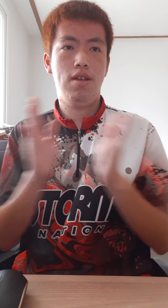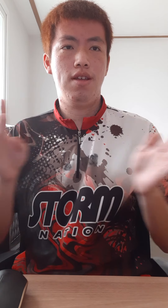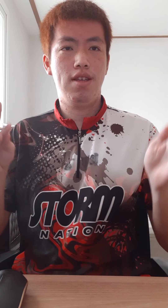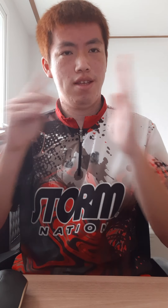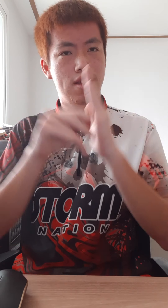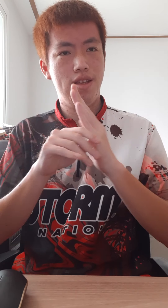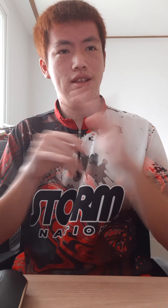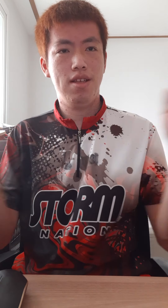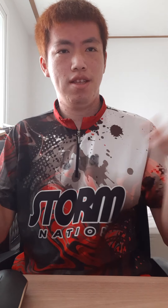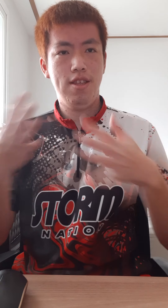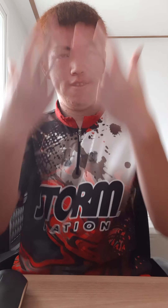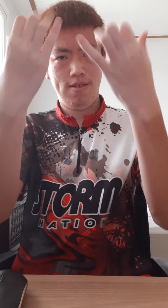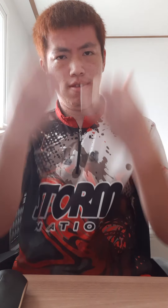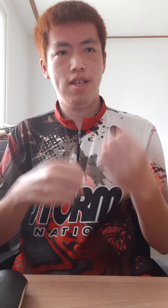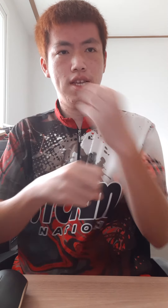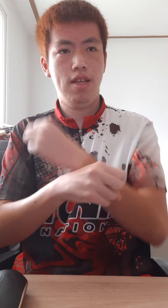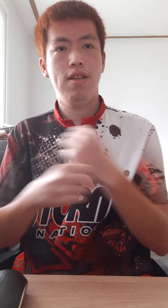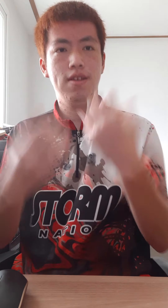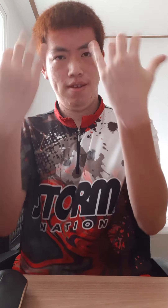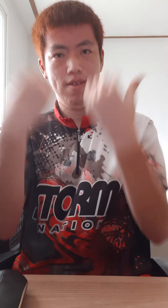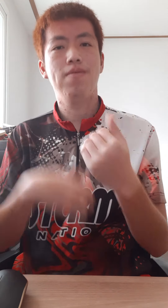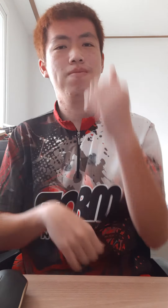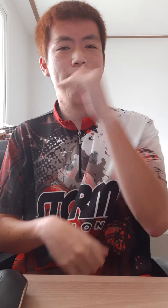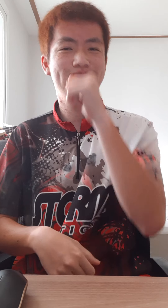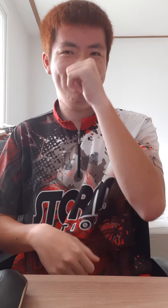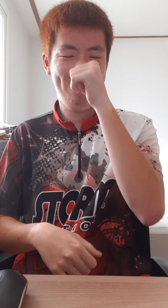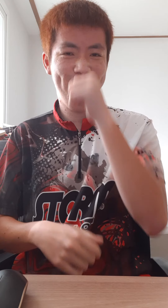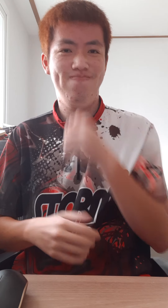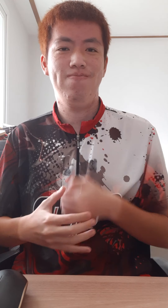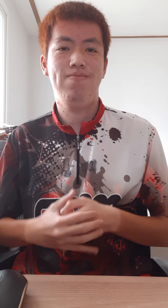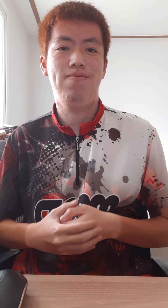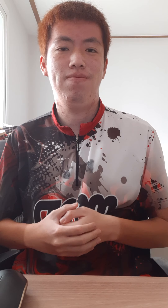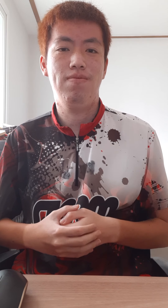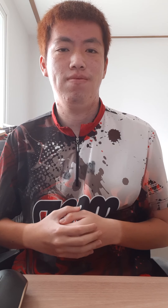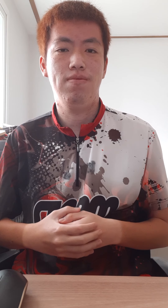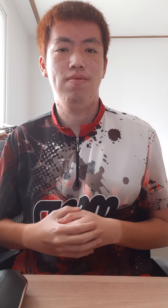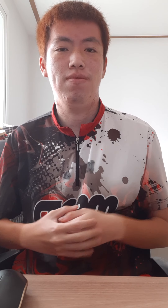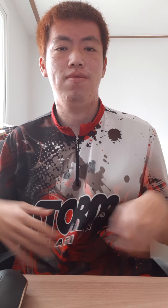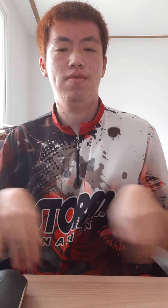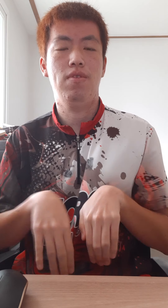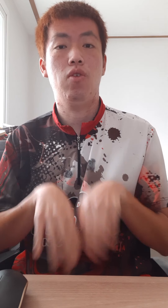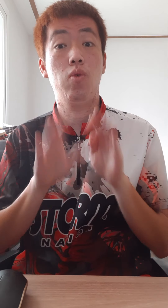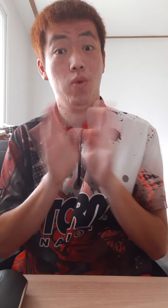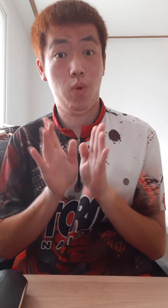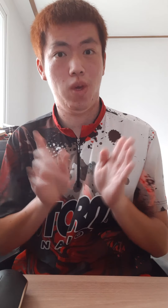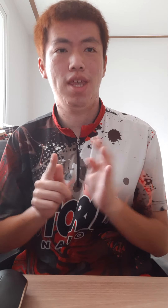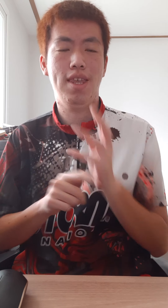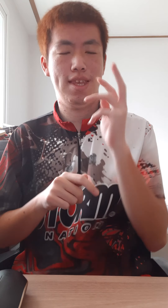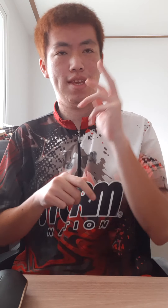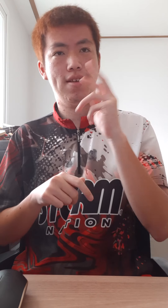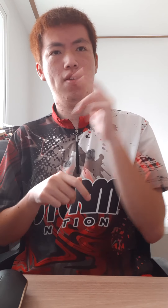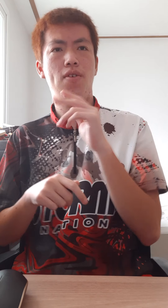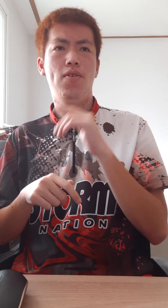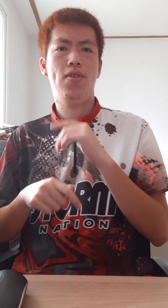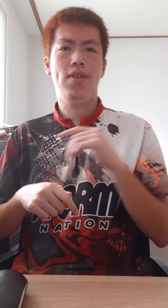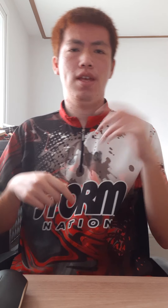앞으로도 장애인을 위한 기기가 더 많이 발전됐으면 좋겠어요. 이번 축제를 통해 장애인이 어려움 없이 미디어를